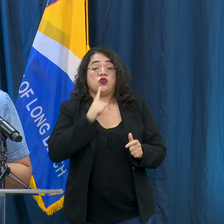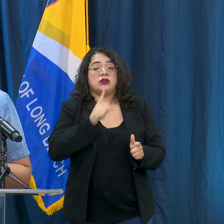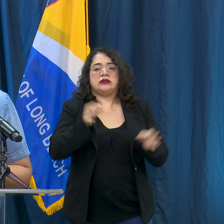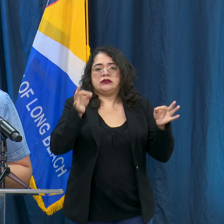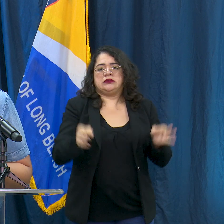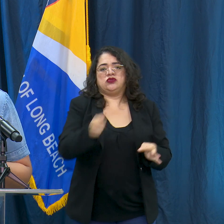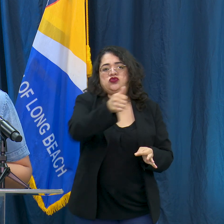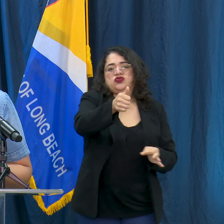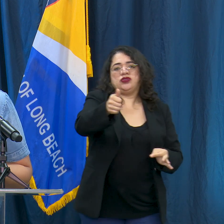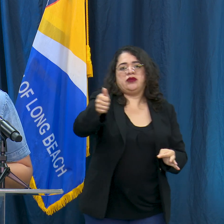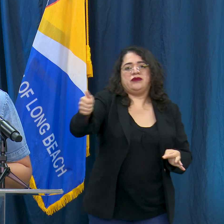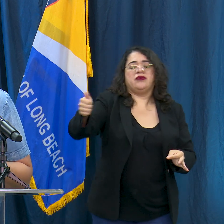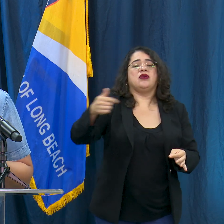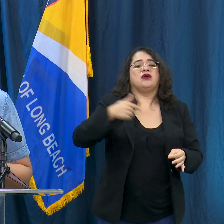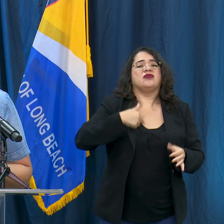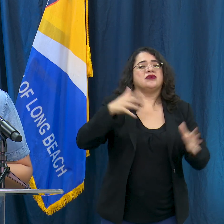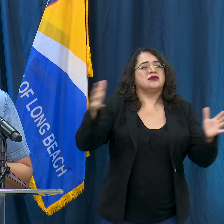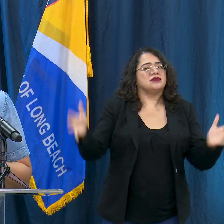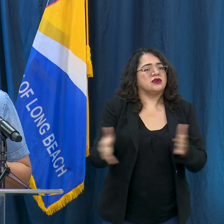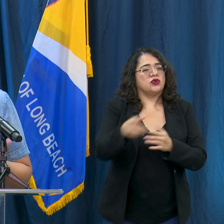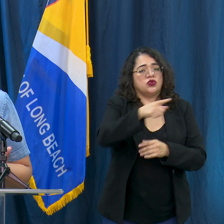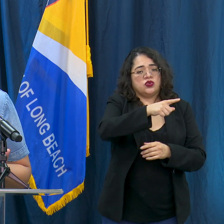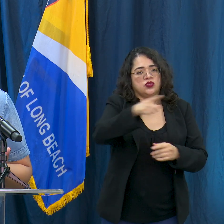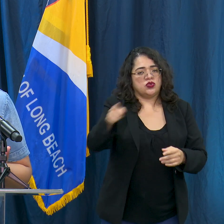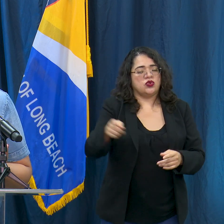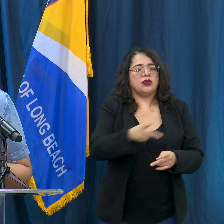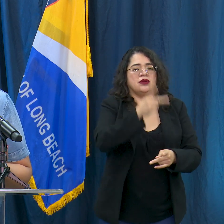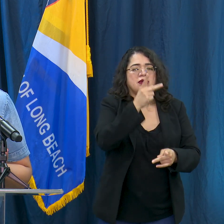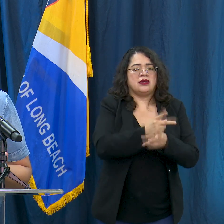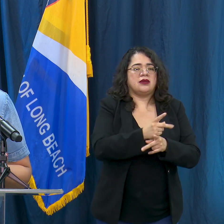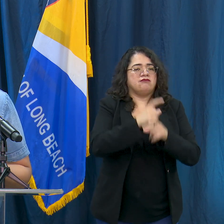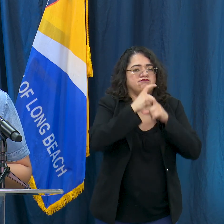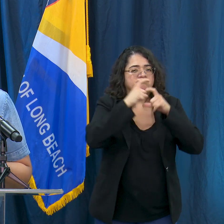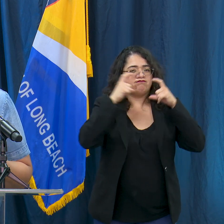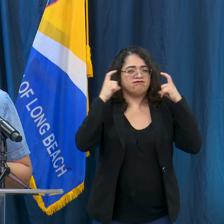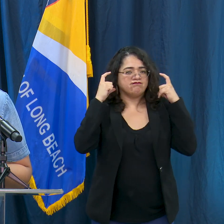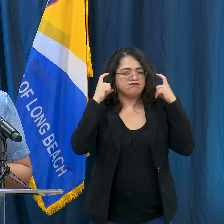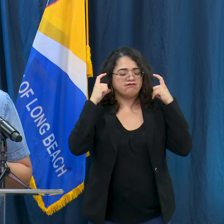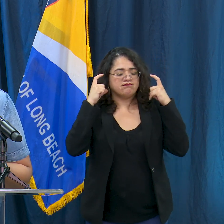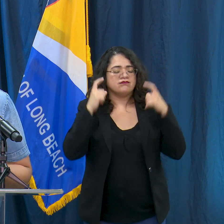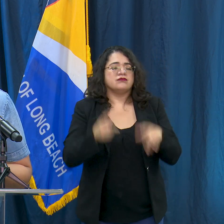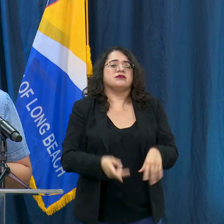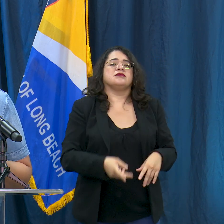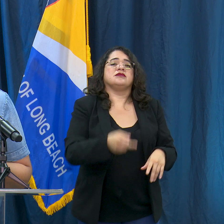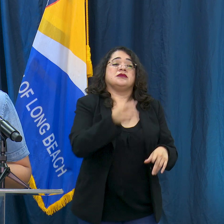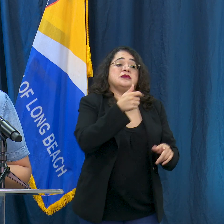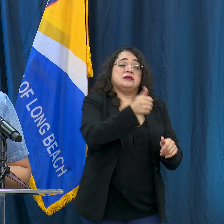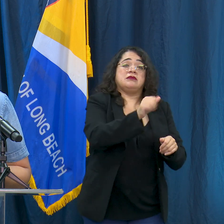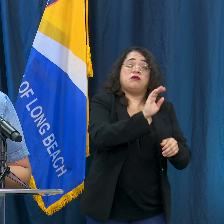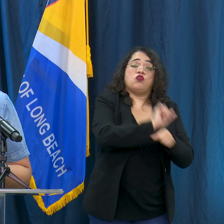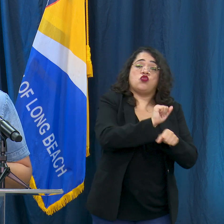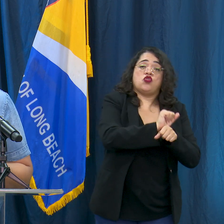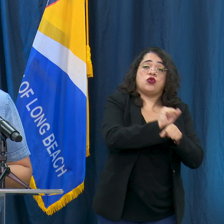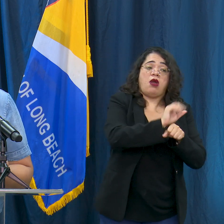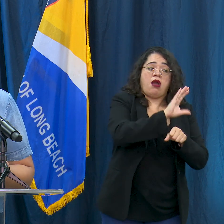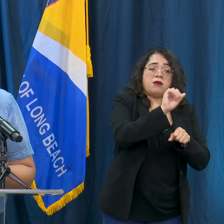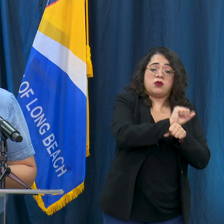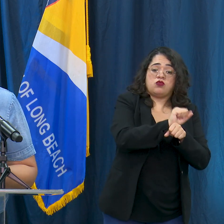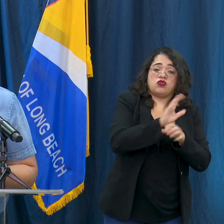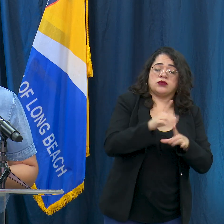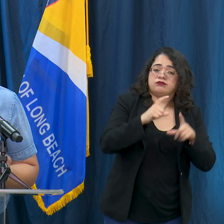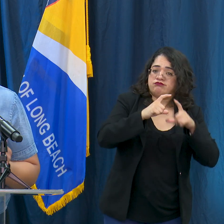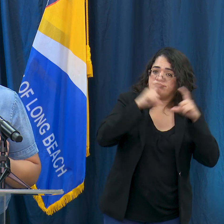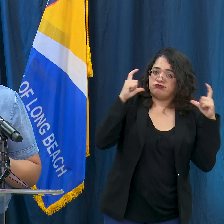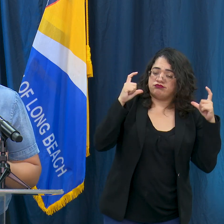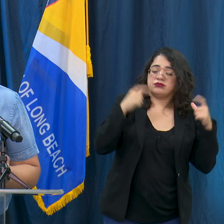reabriendo negocios, empresas y lugares fuera del área de recreación, queremos urgirles a todos ustedes que sigan tomando